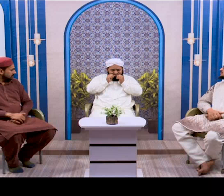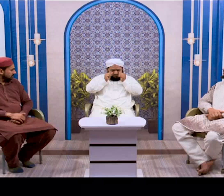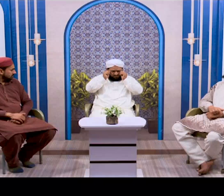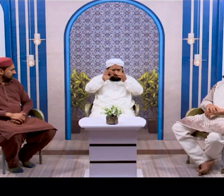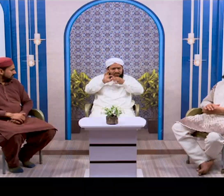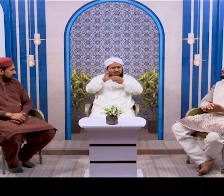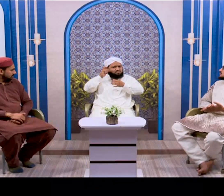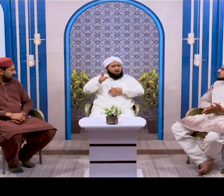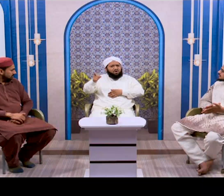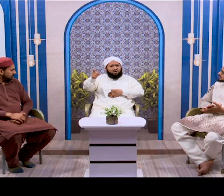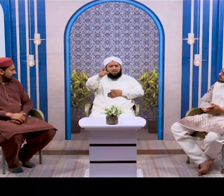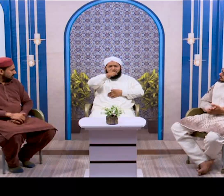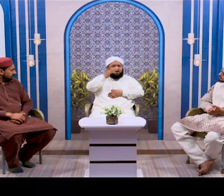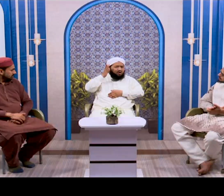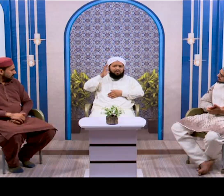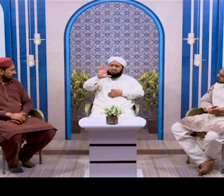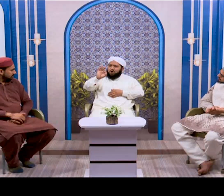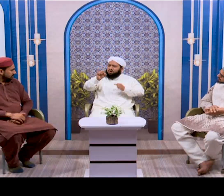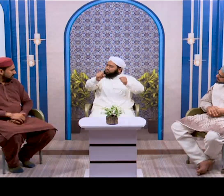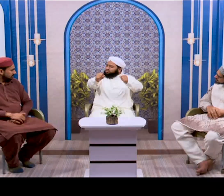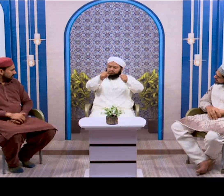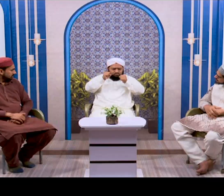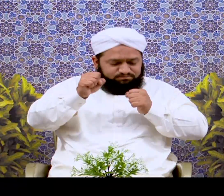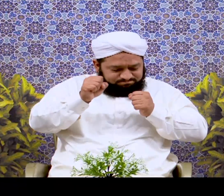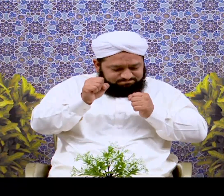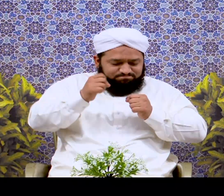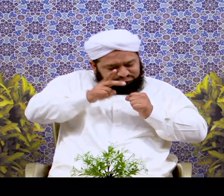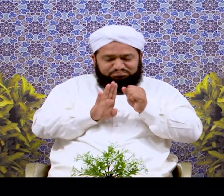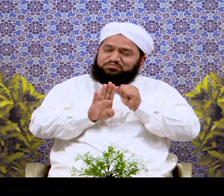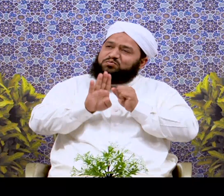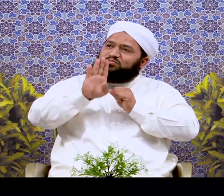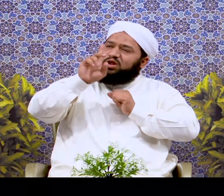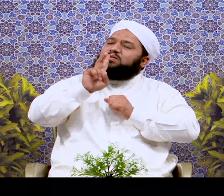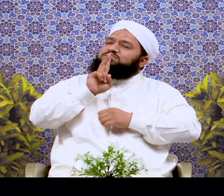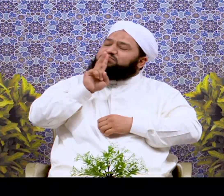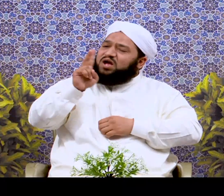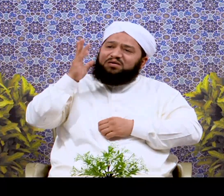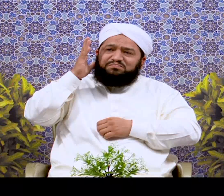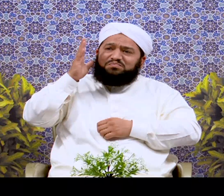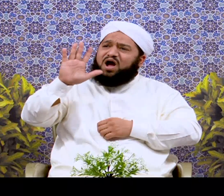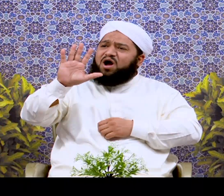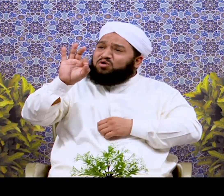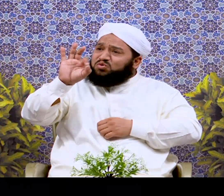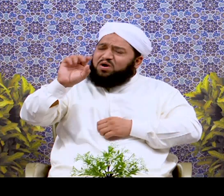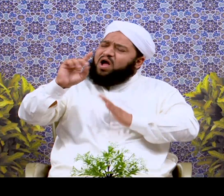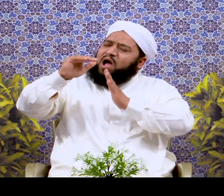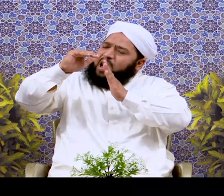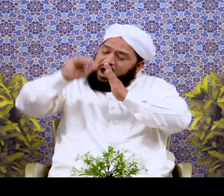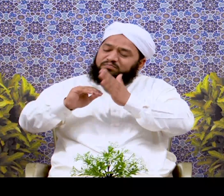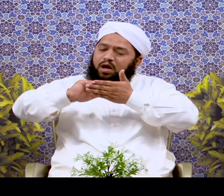نہیں رکھتی۔ میں لوٹ کر اللہ پاک کے پاس گیا، یعنی 50 سے کچھ حصہ کم کر دیا گیا۔ جب